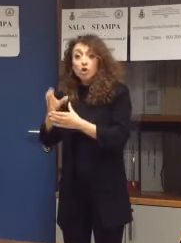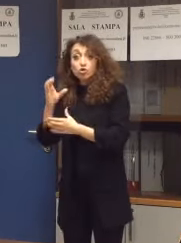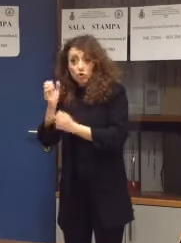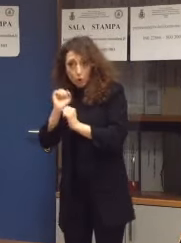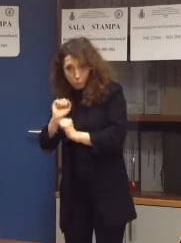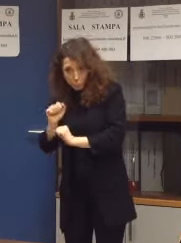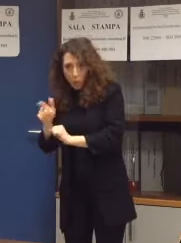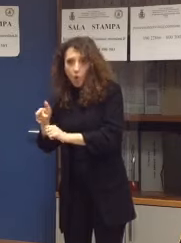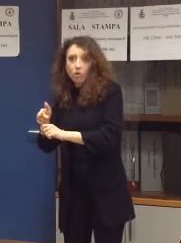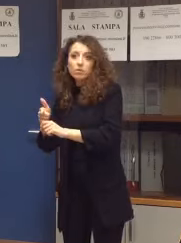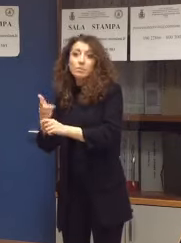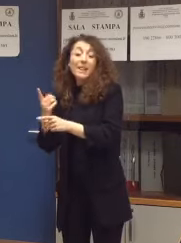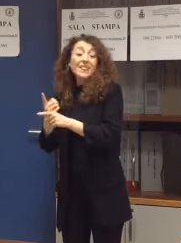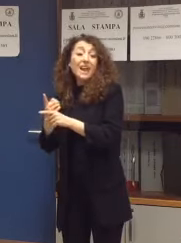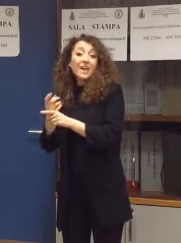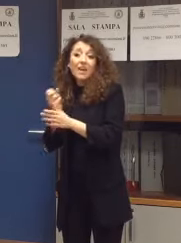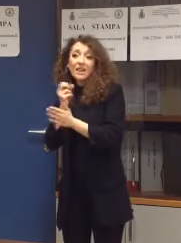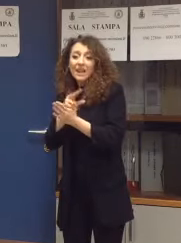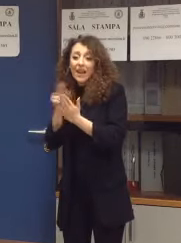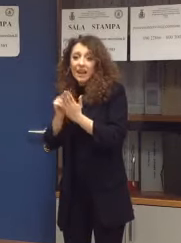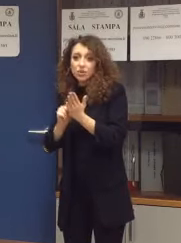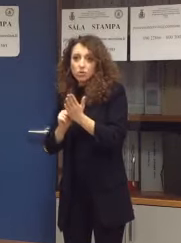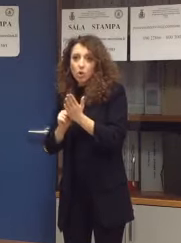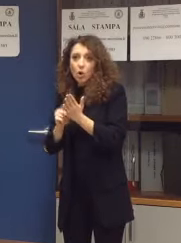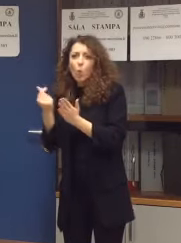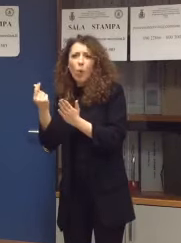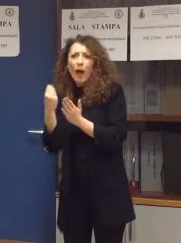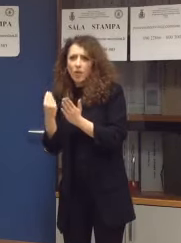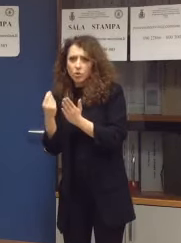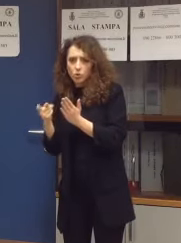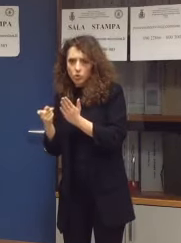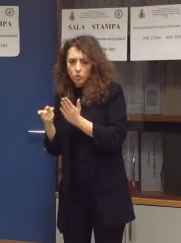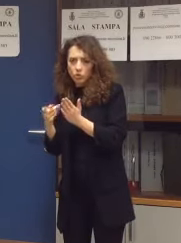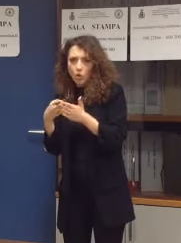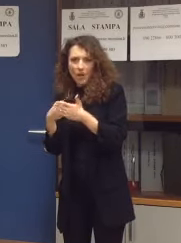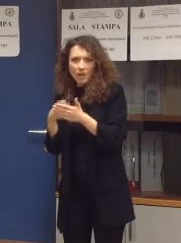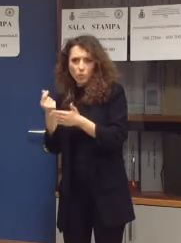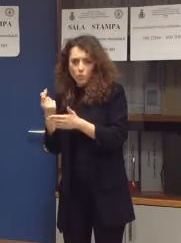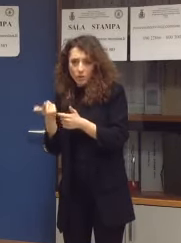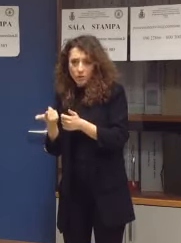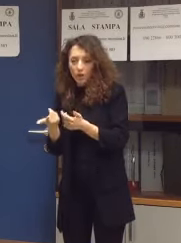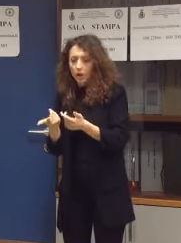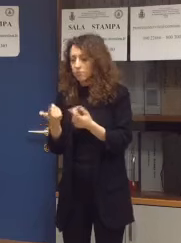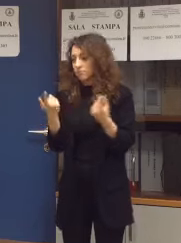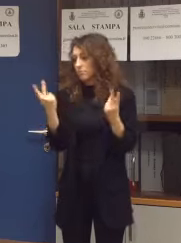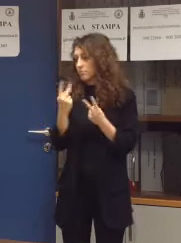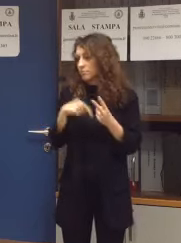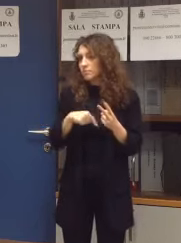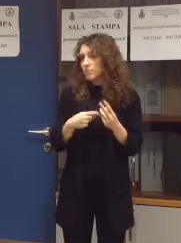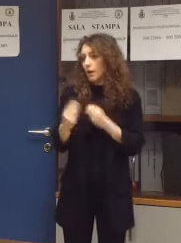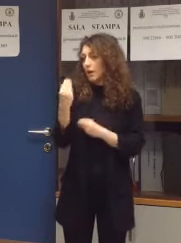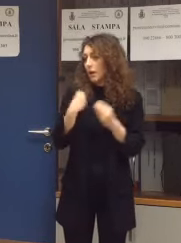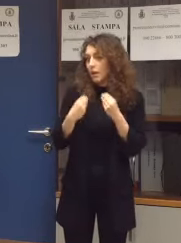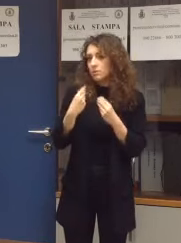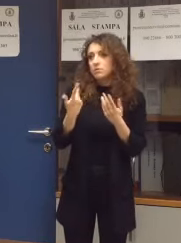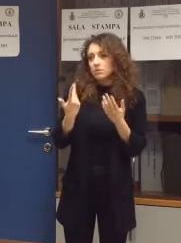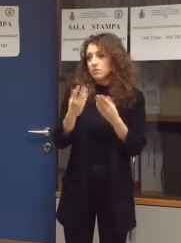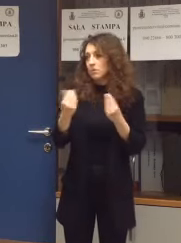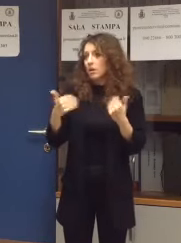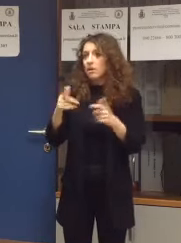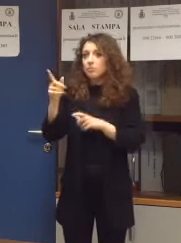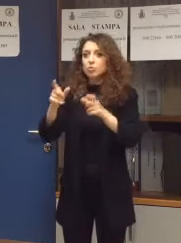dichiarare e specificare quanto percepiscono. Ora, siccome io ho avuto tante richieste anche da persone che